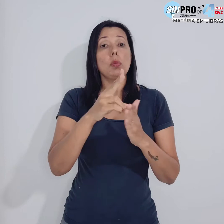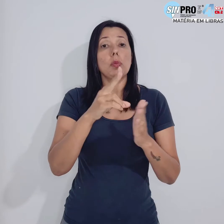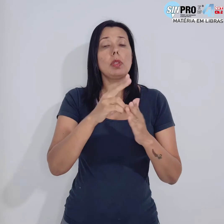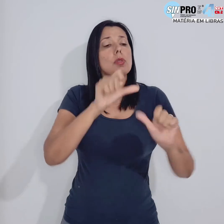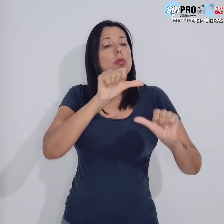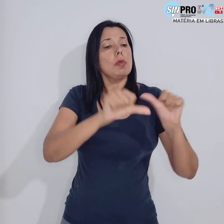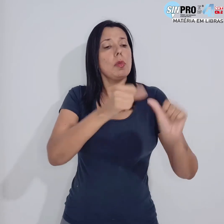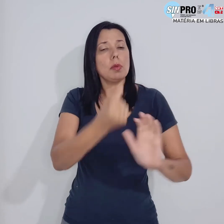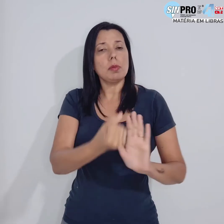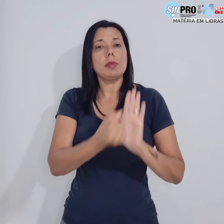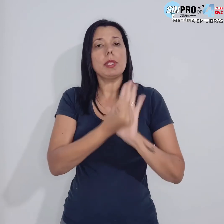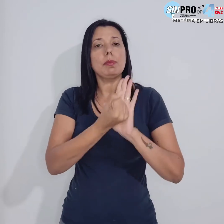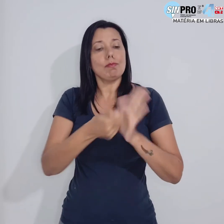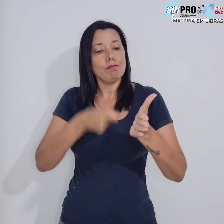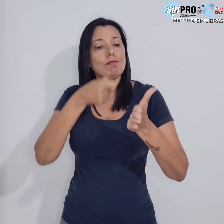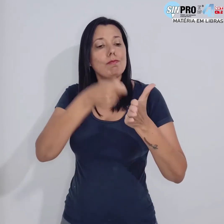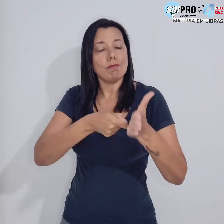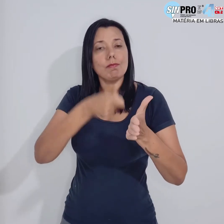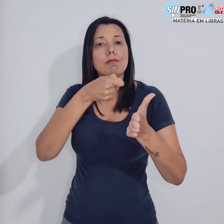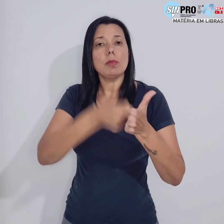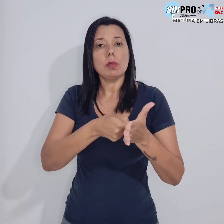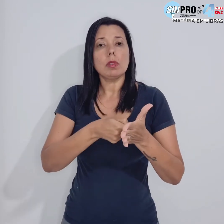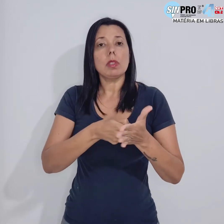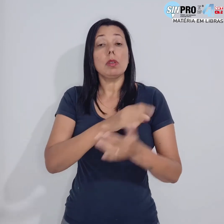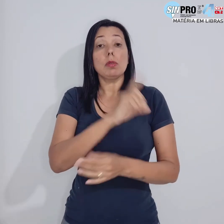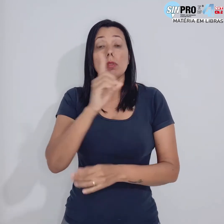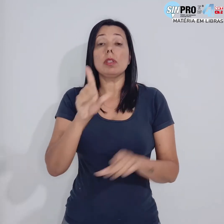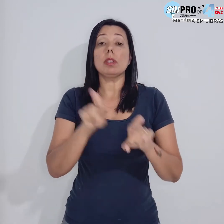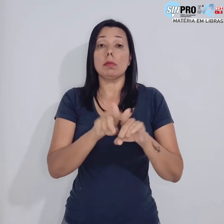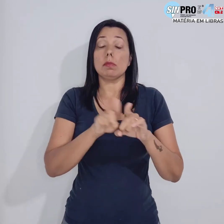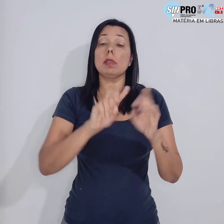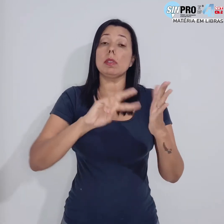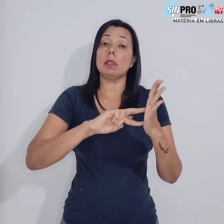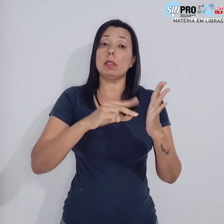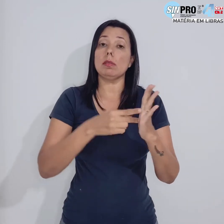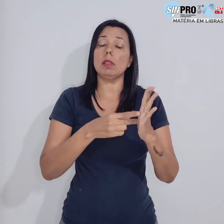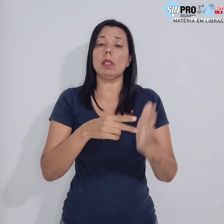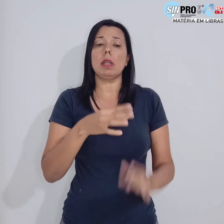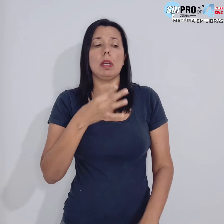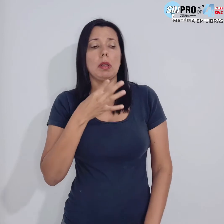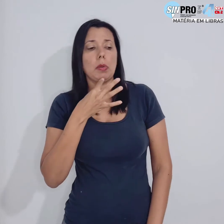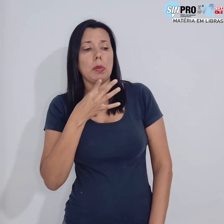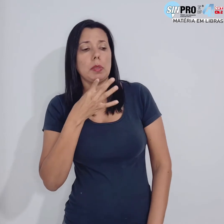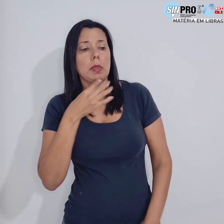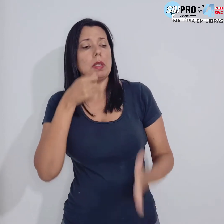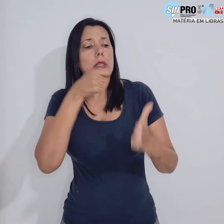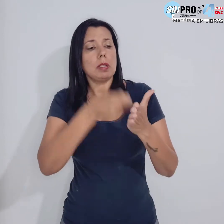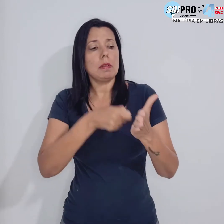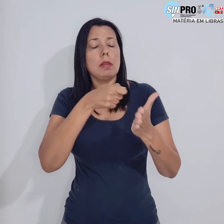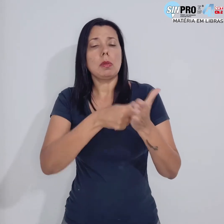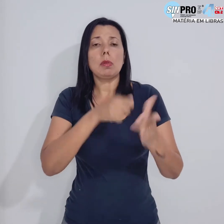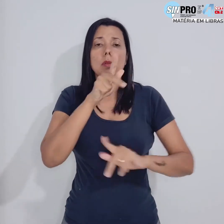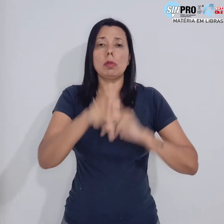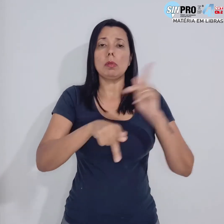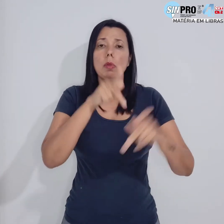se tornou símbolo de resistência. A data também significa o reconhecimento da luta dos povos